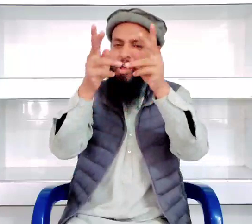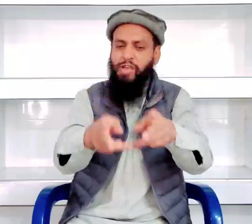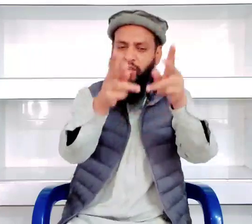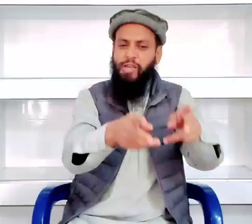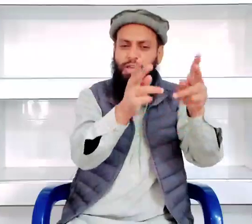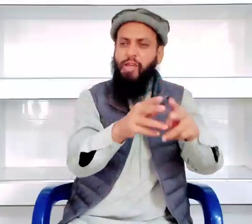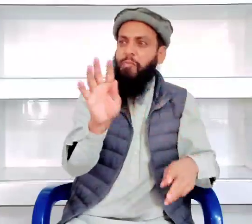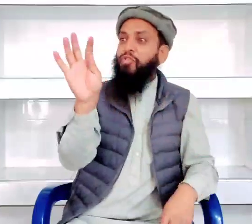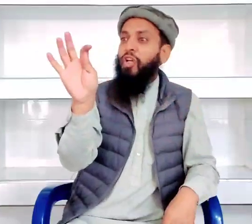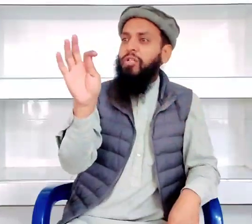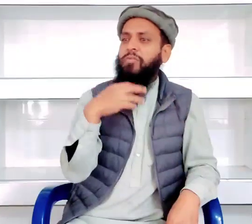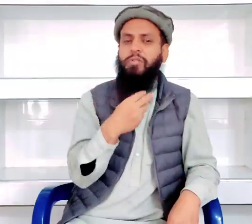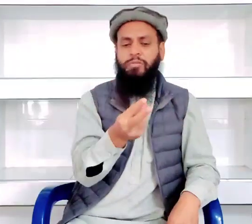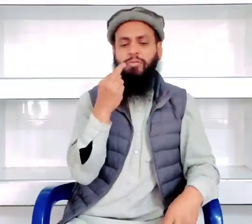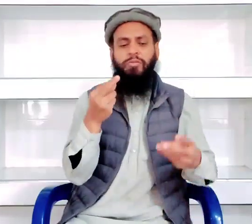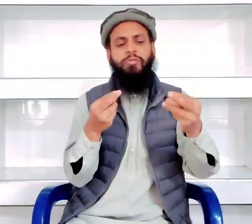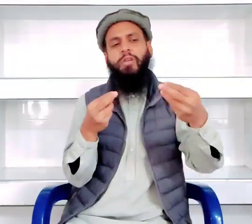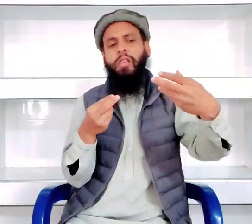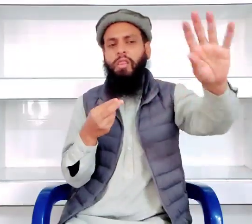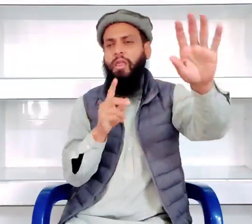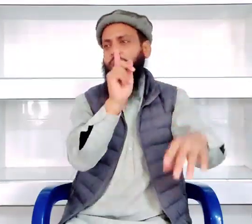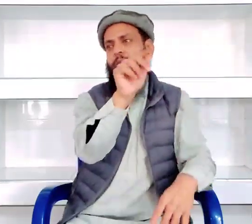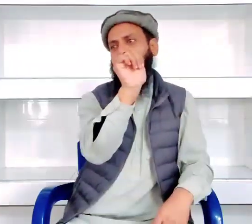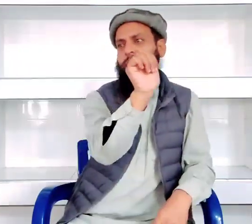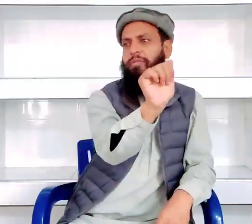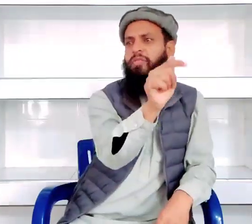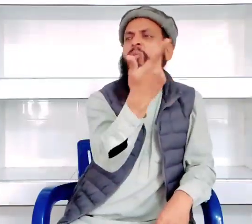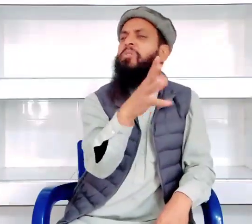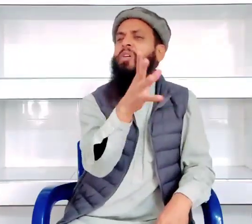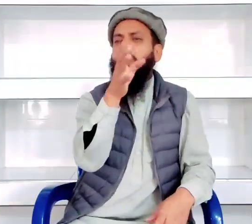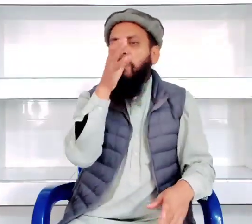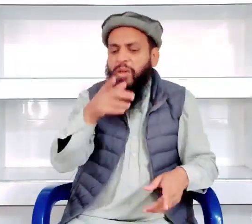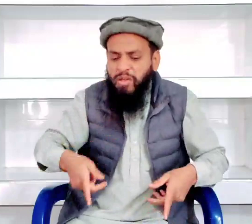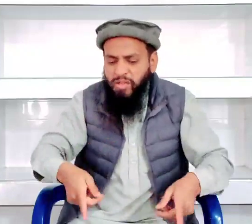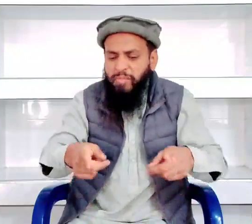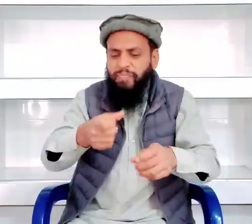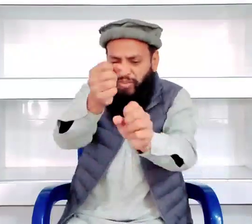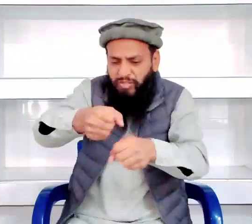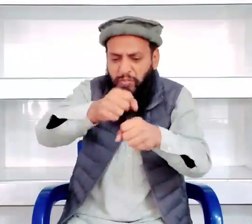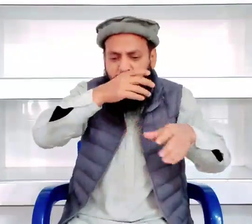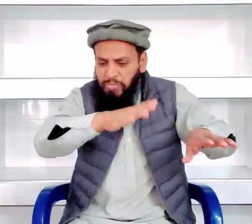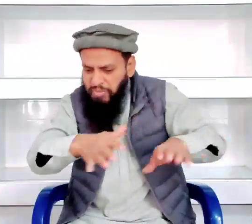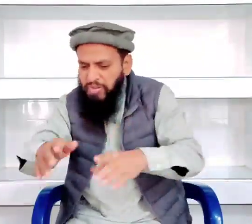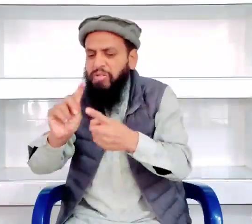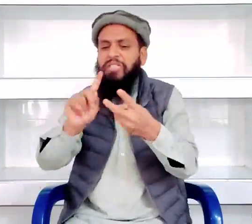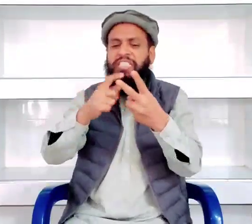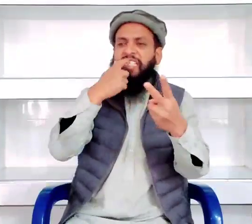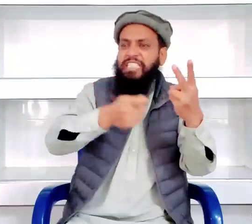نے تے پورا بھاو اے اور میں اے حضور دے نہیں آلے پینے 100 من جے